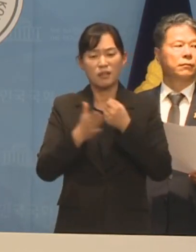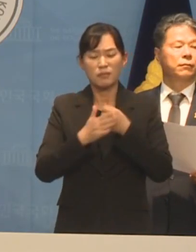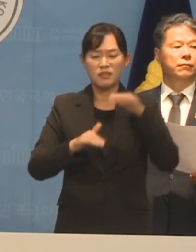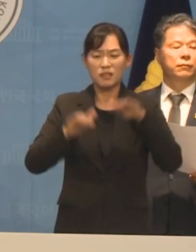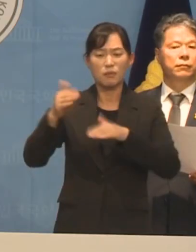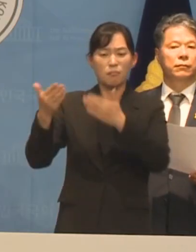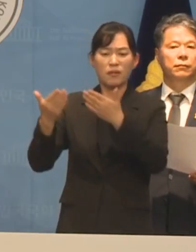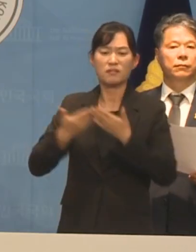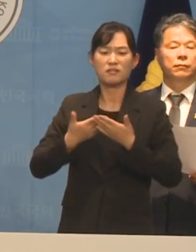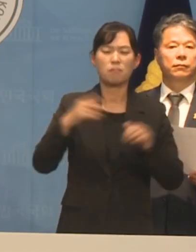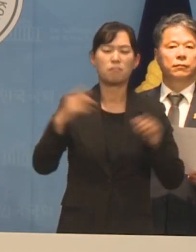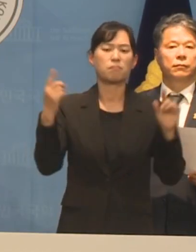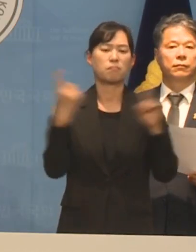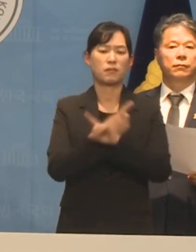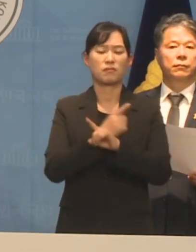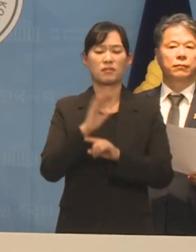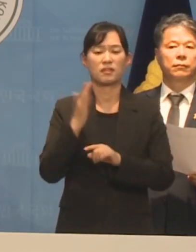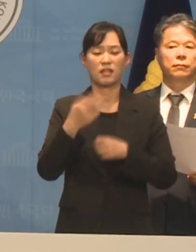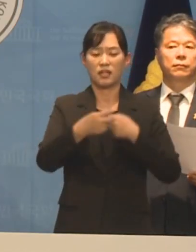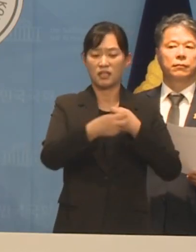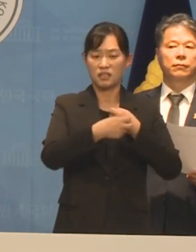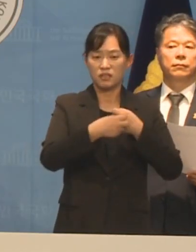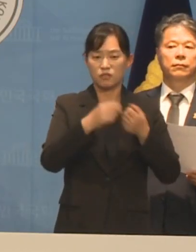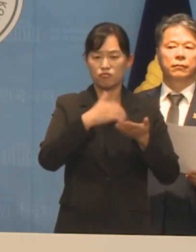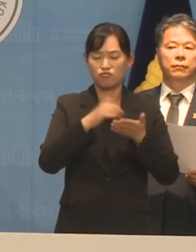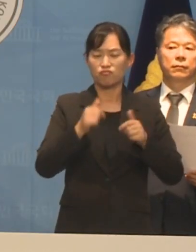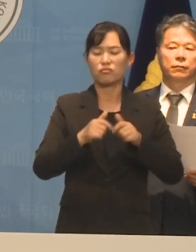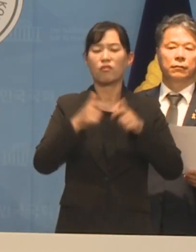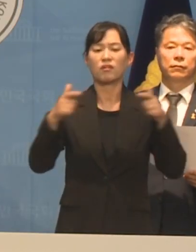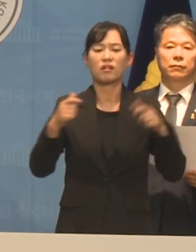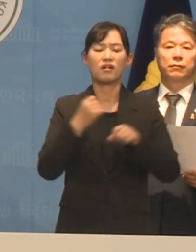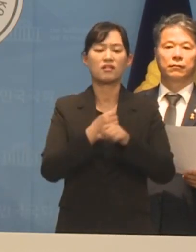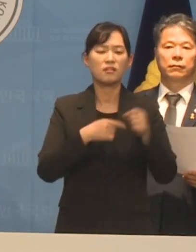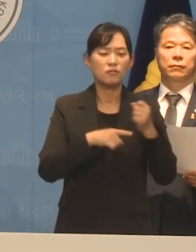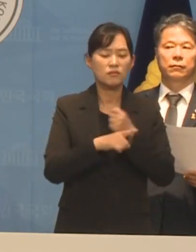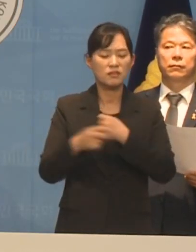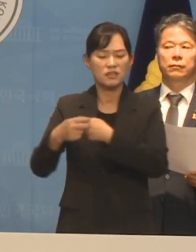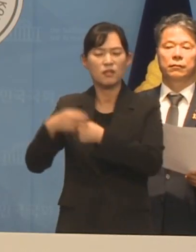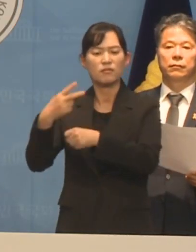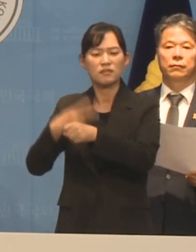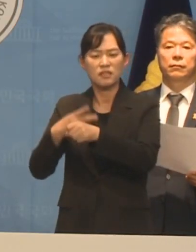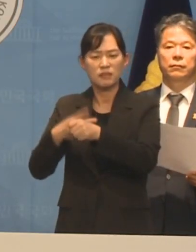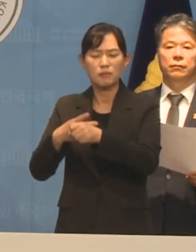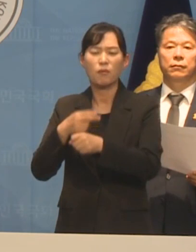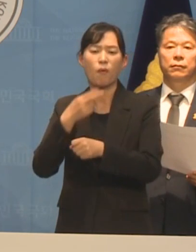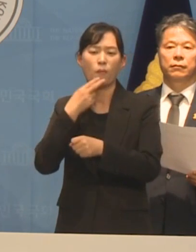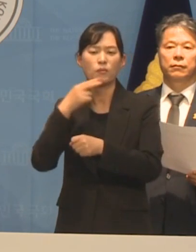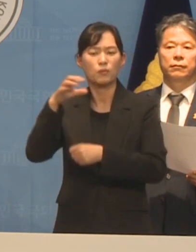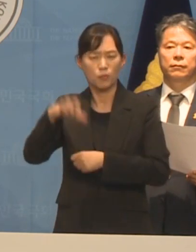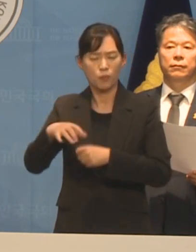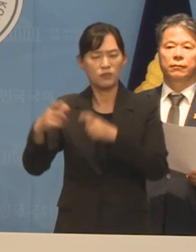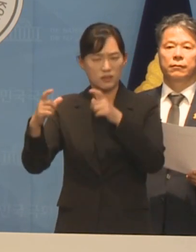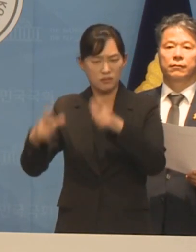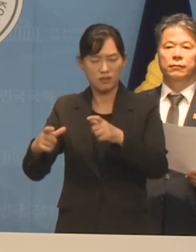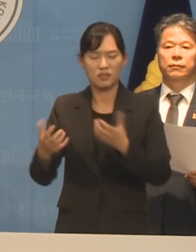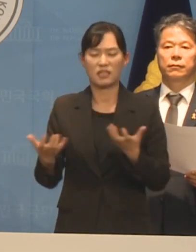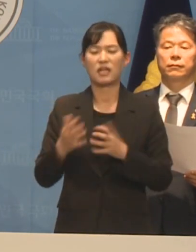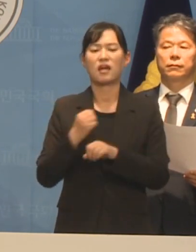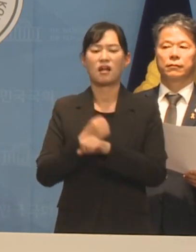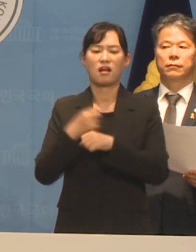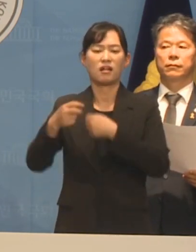현실을 바꿔야 합니다. 의대 정원을 증원해야 하는 이유는 의사들이 가지 않은 분야, 지역에서 근무할